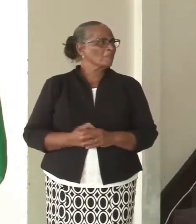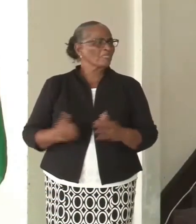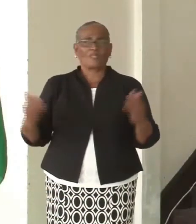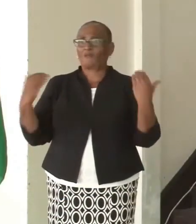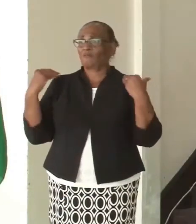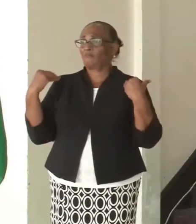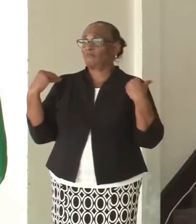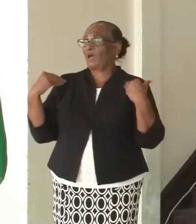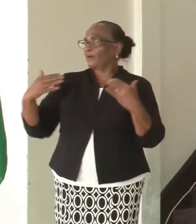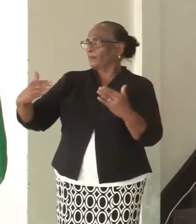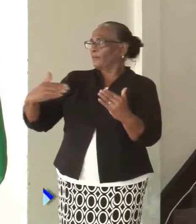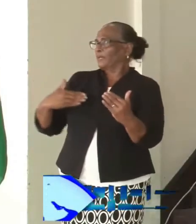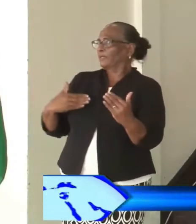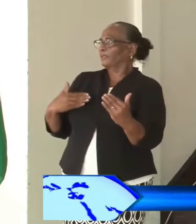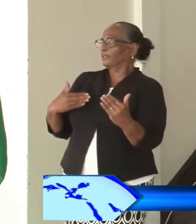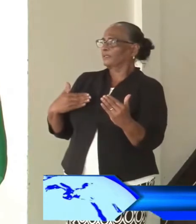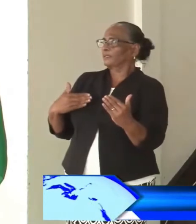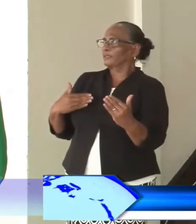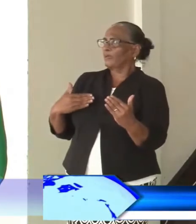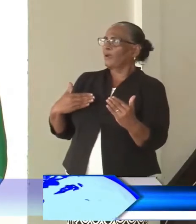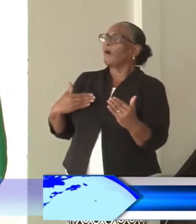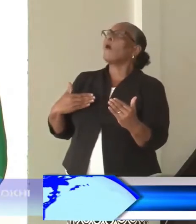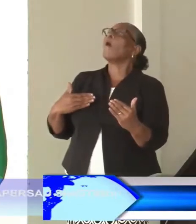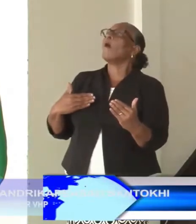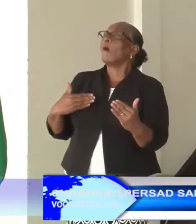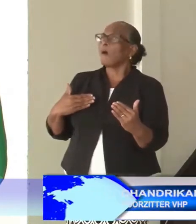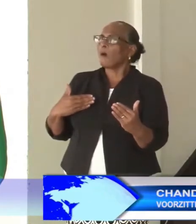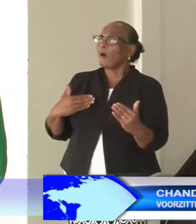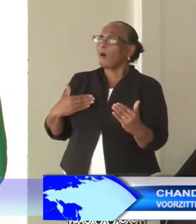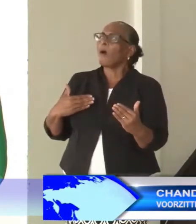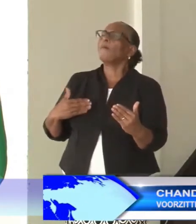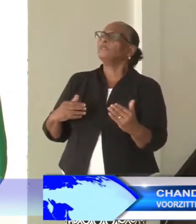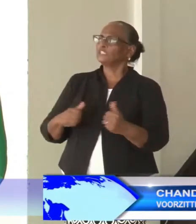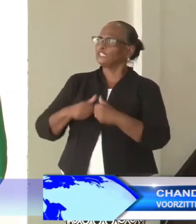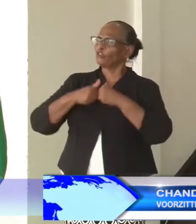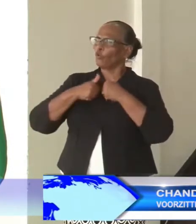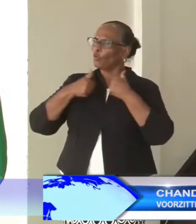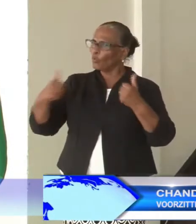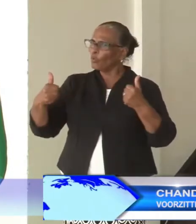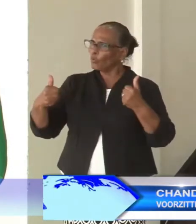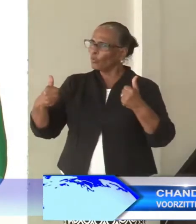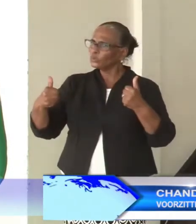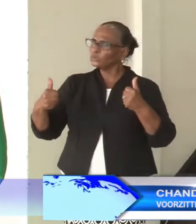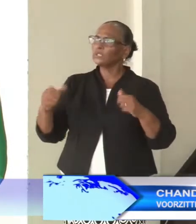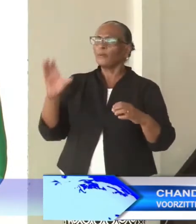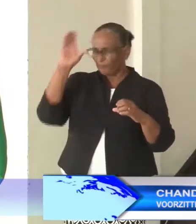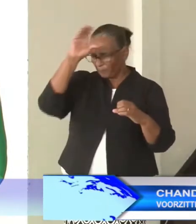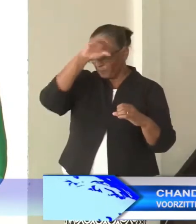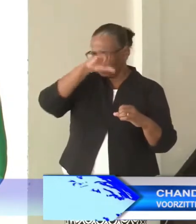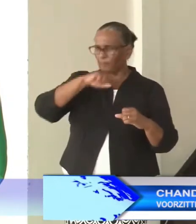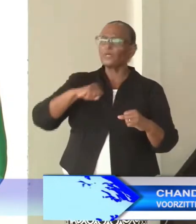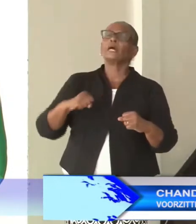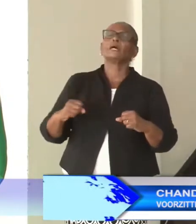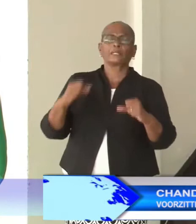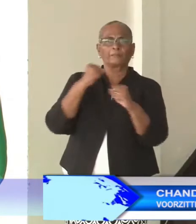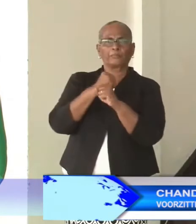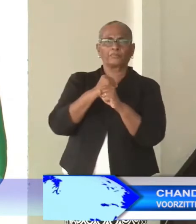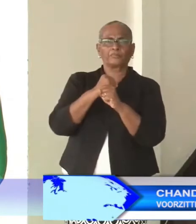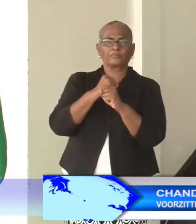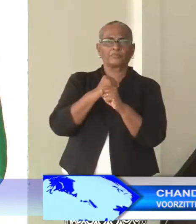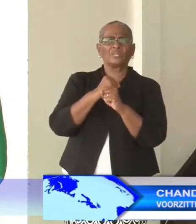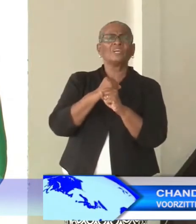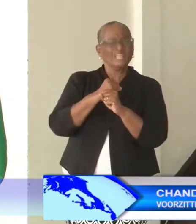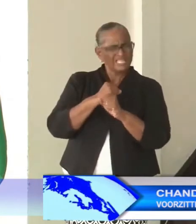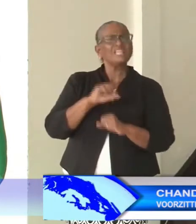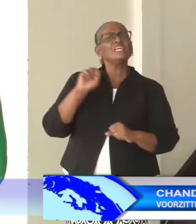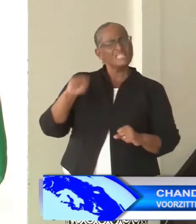Waarom eerder? Ik denk dat dit het resultaat is van die good understanding. Dat het land is...